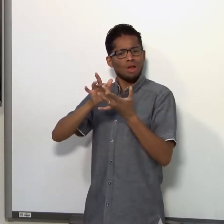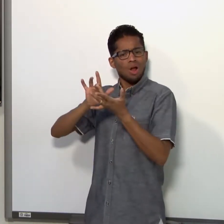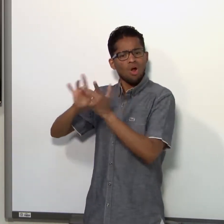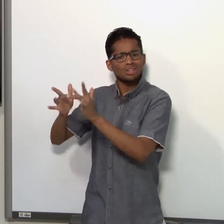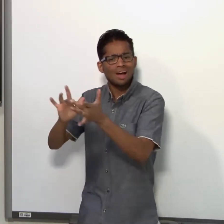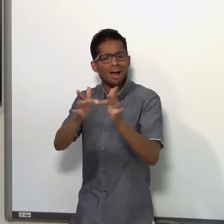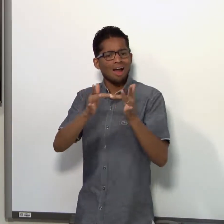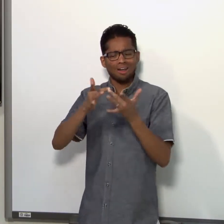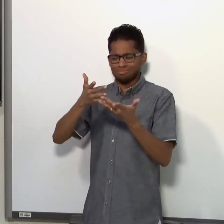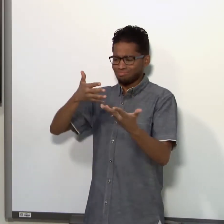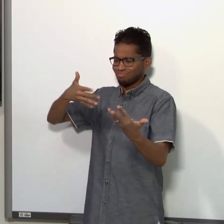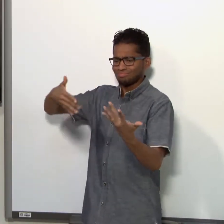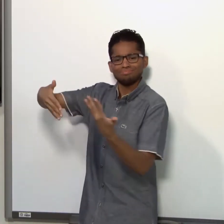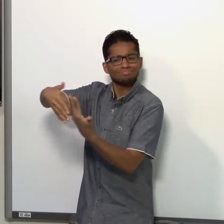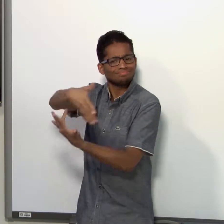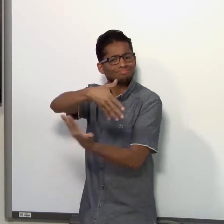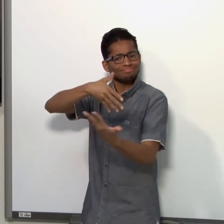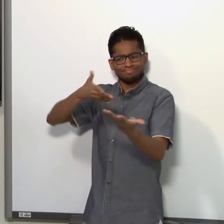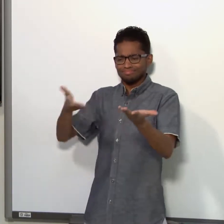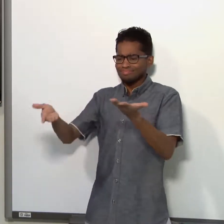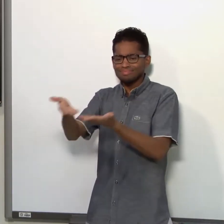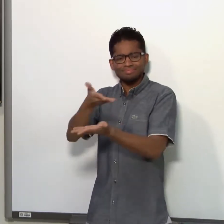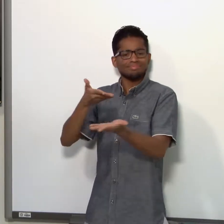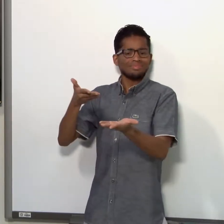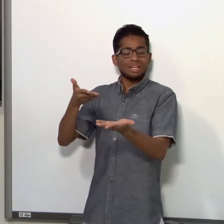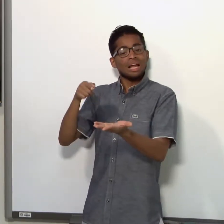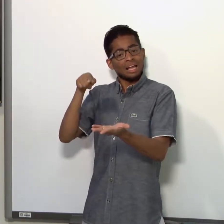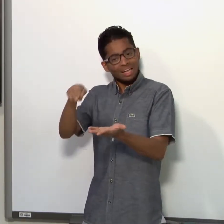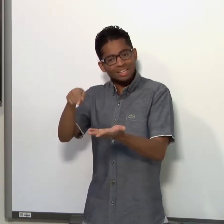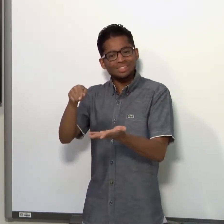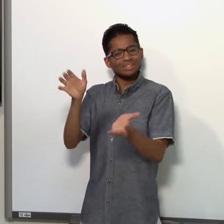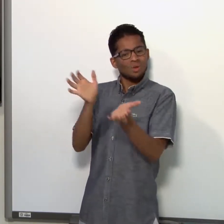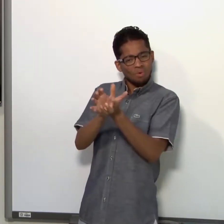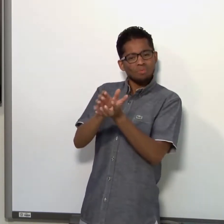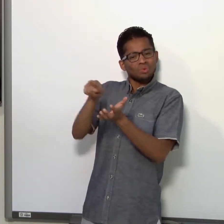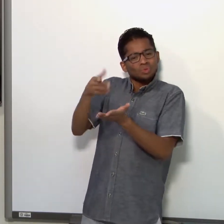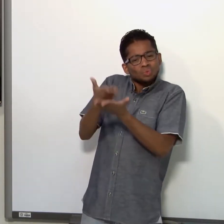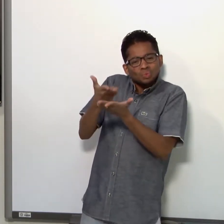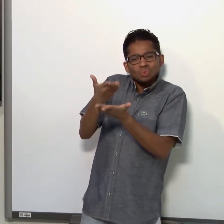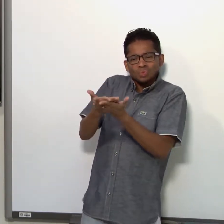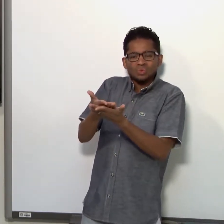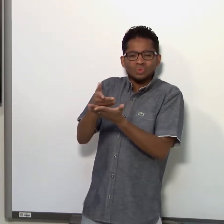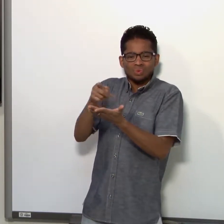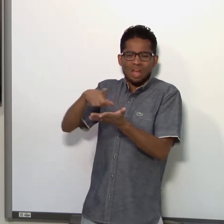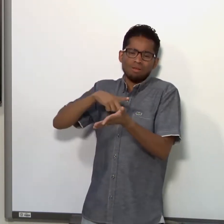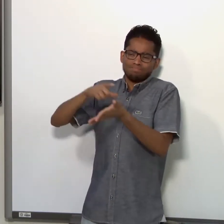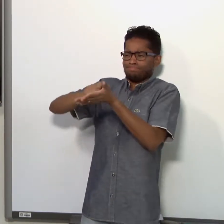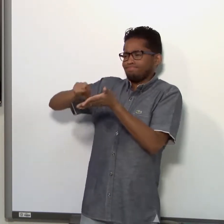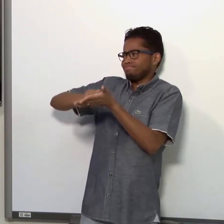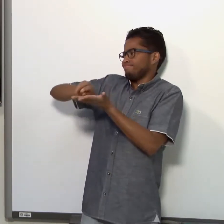E isso é importante. É preciso que haja contato entre essas culturas. Interação.